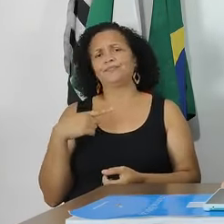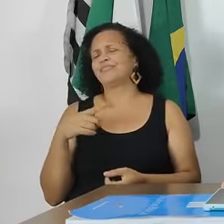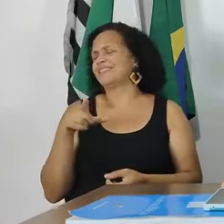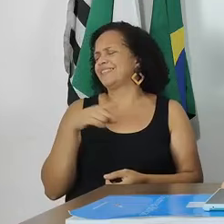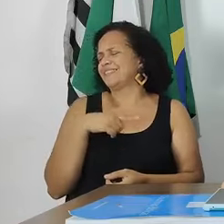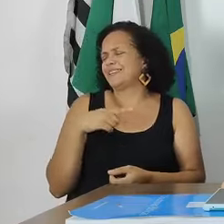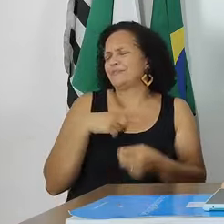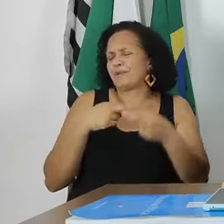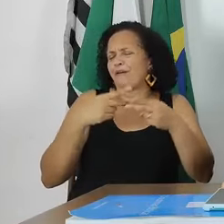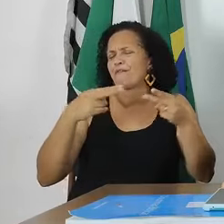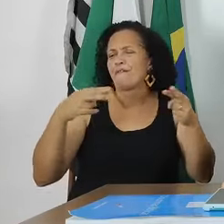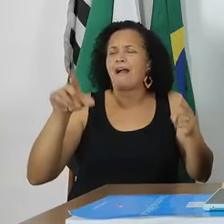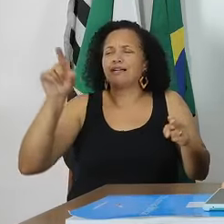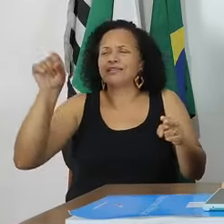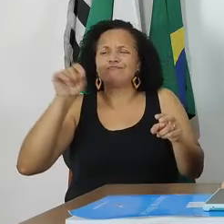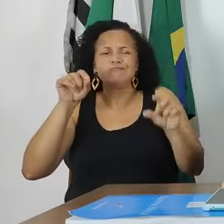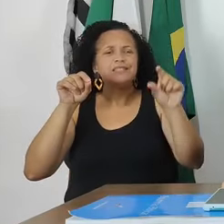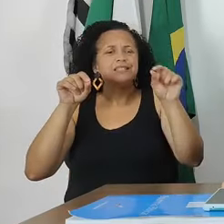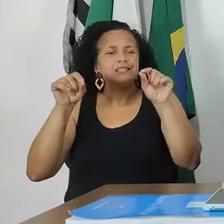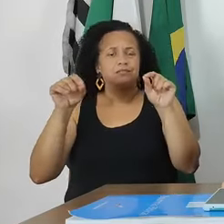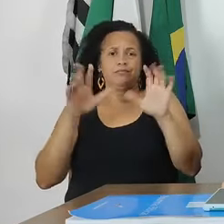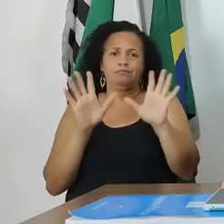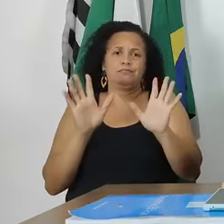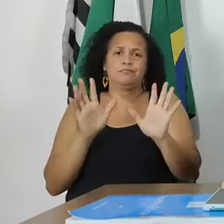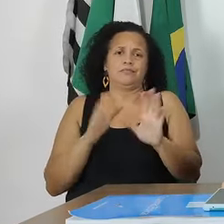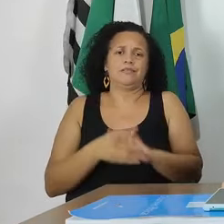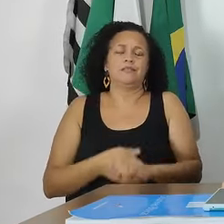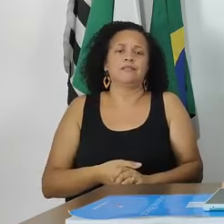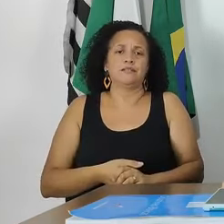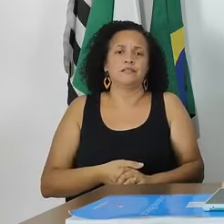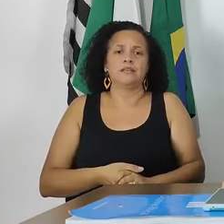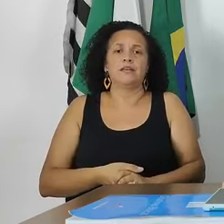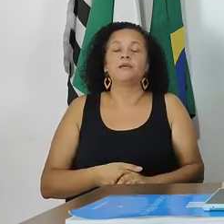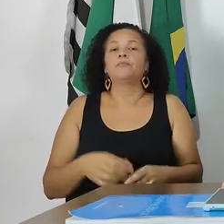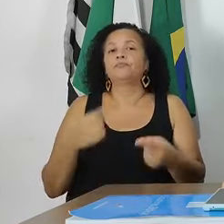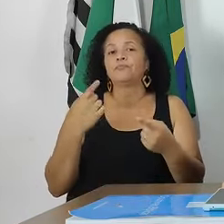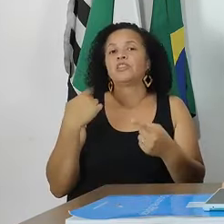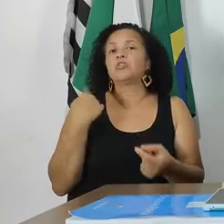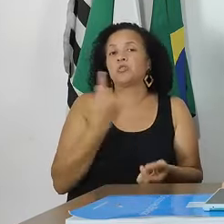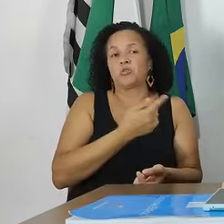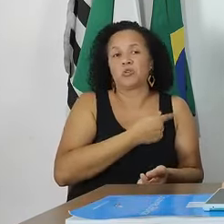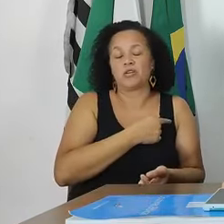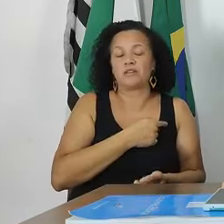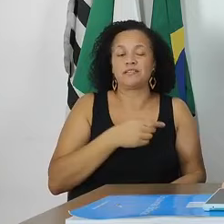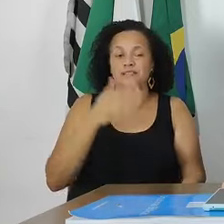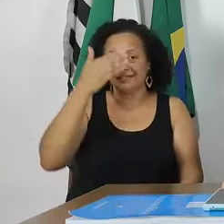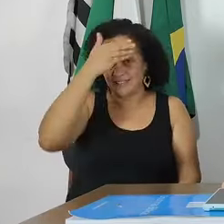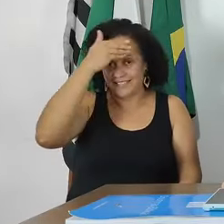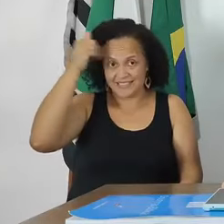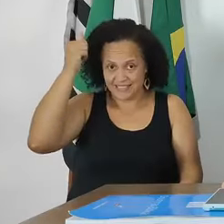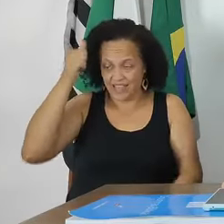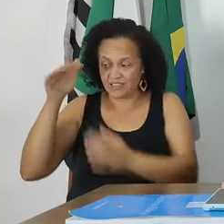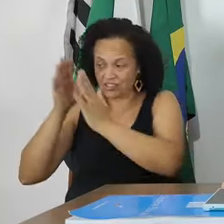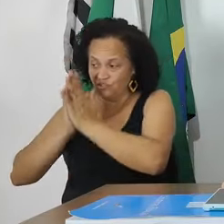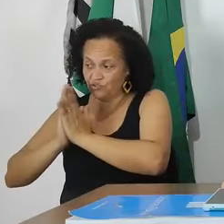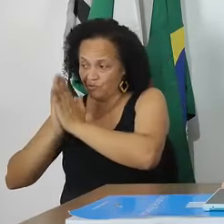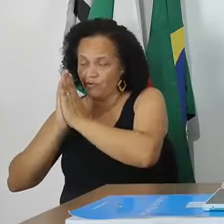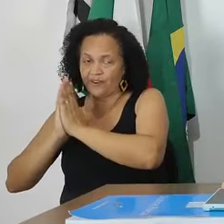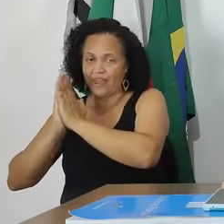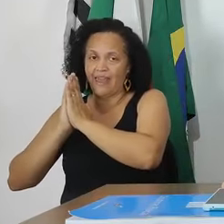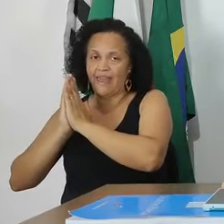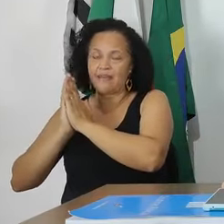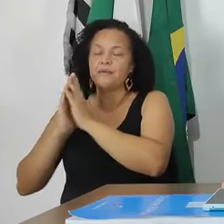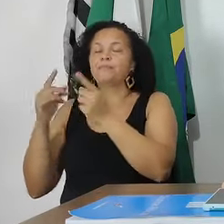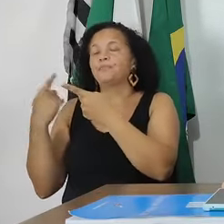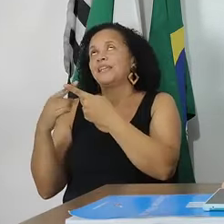vezes deixamos de ir para o secreto, para o nosso quarto, e ficamos na frente da